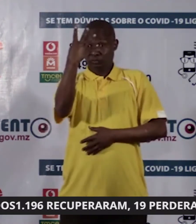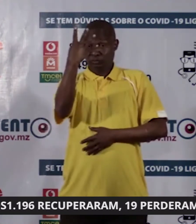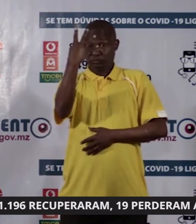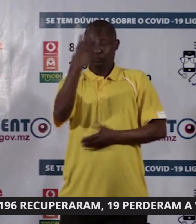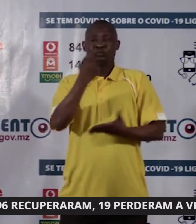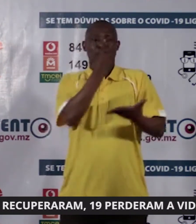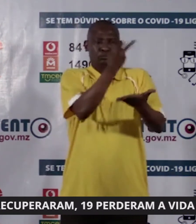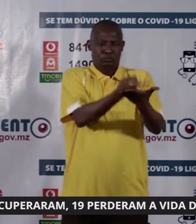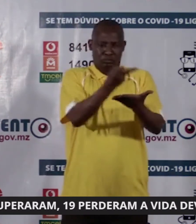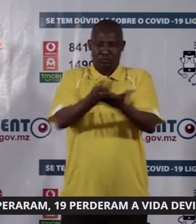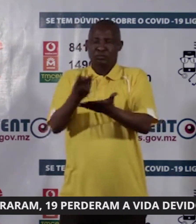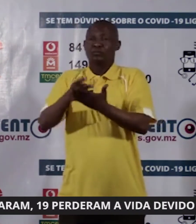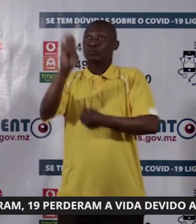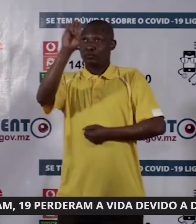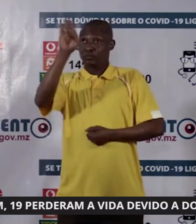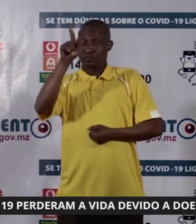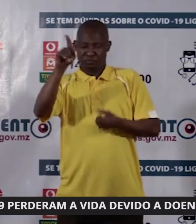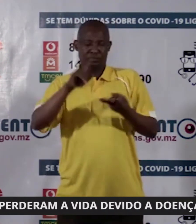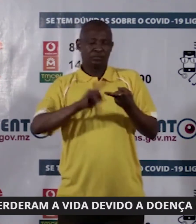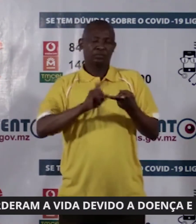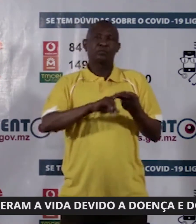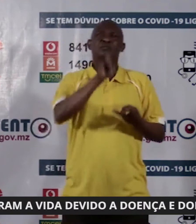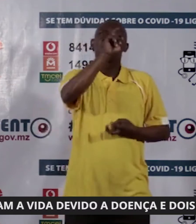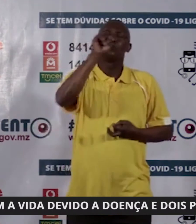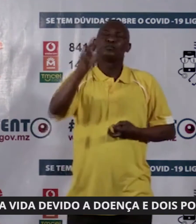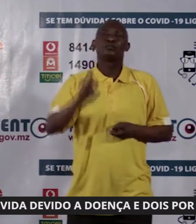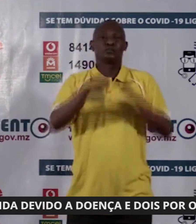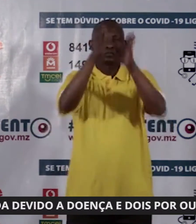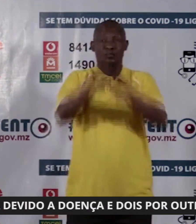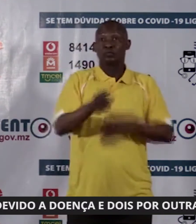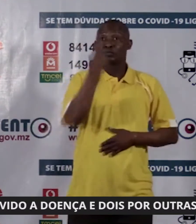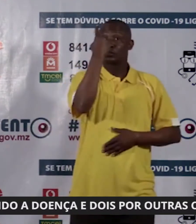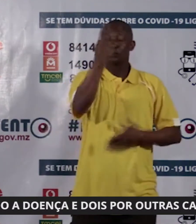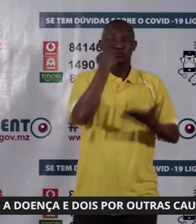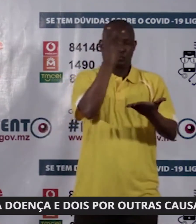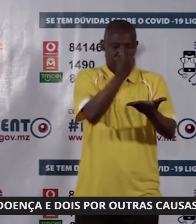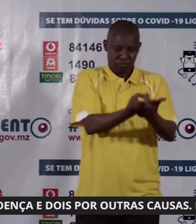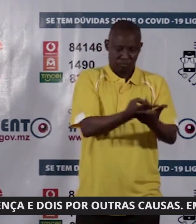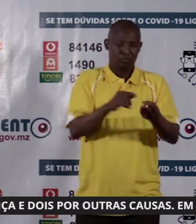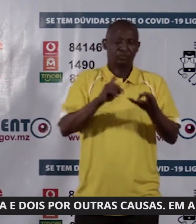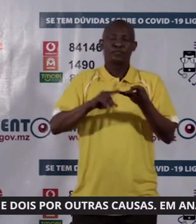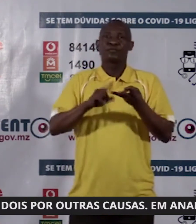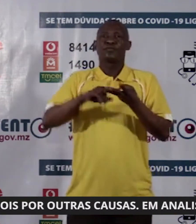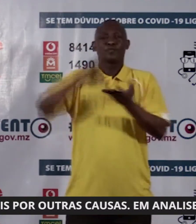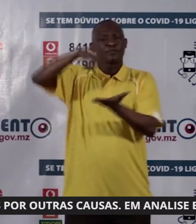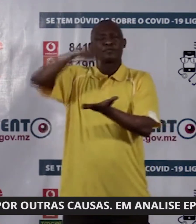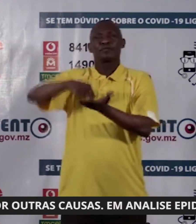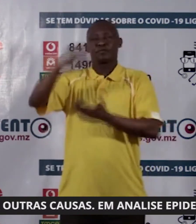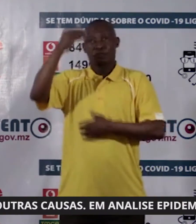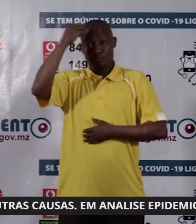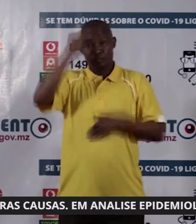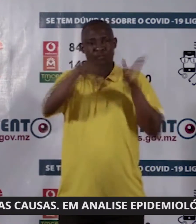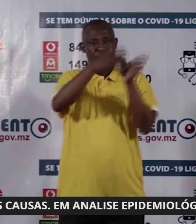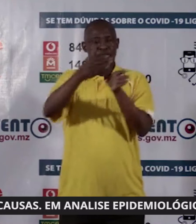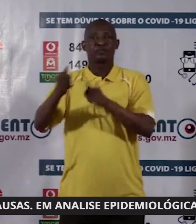1 indivíduo na província de Gaza e 11 indivíduos internados na cidade de Maputo. Nas últimas 24